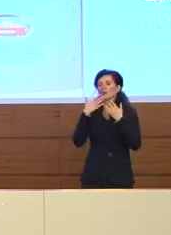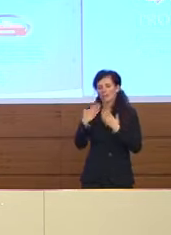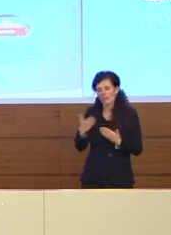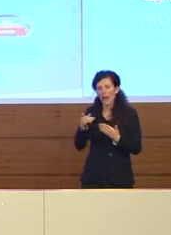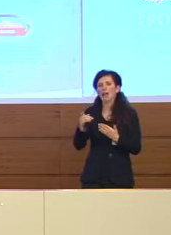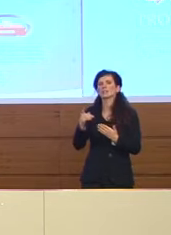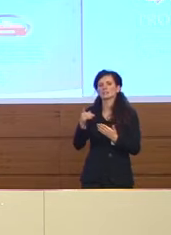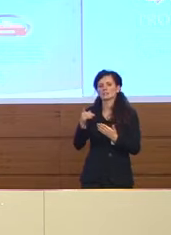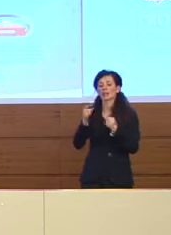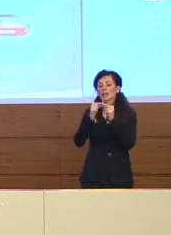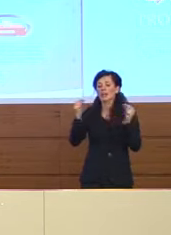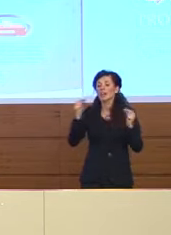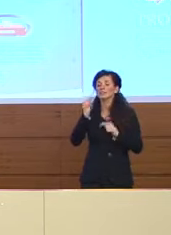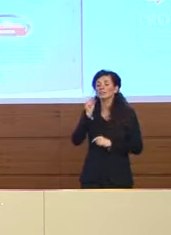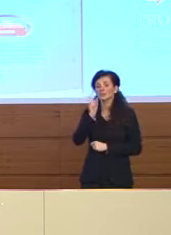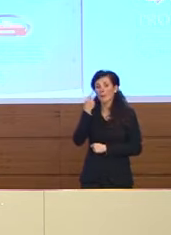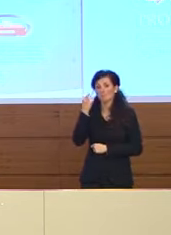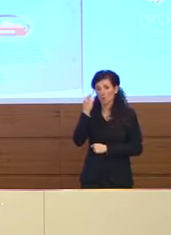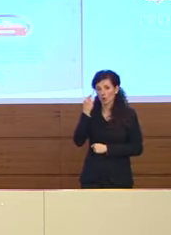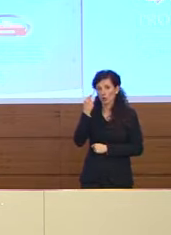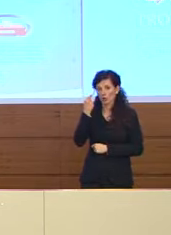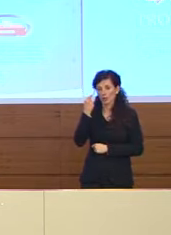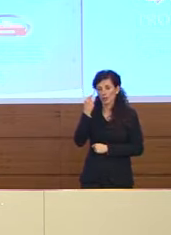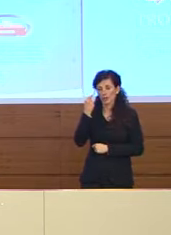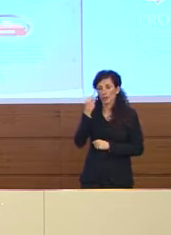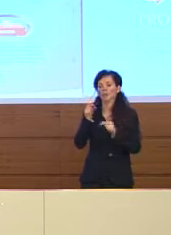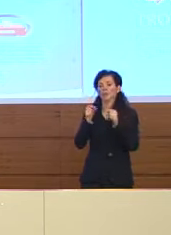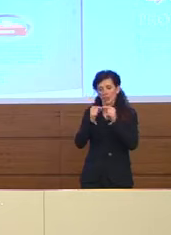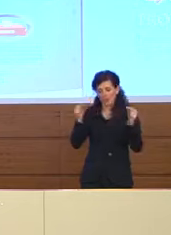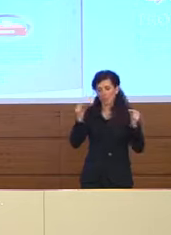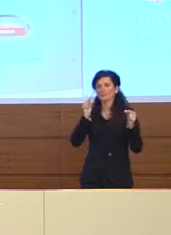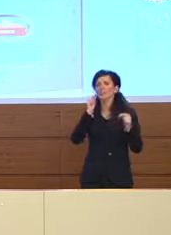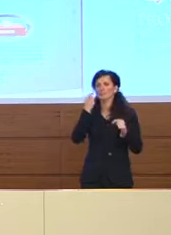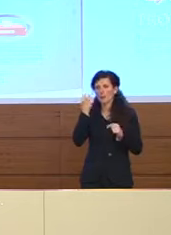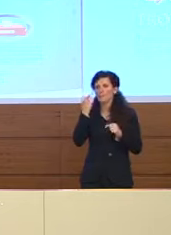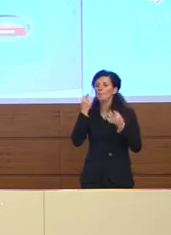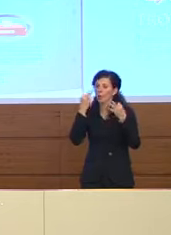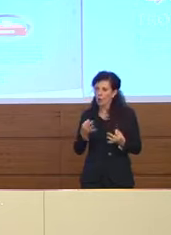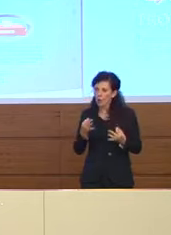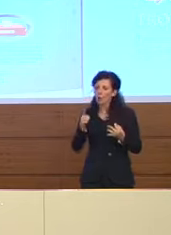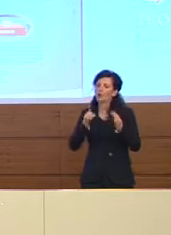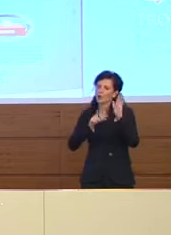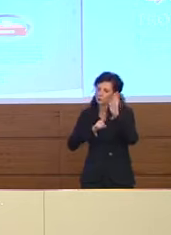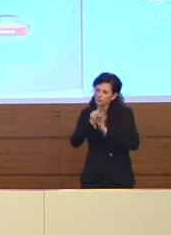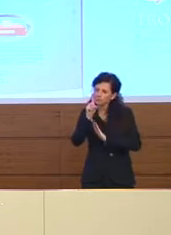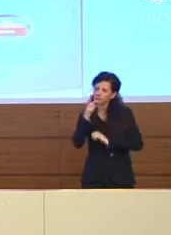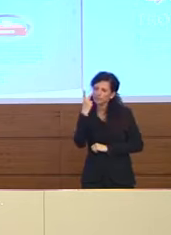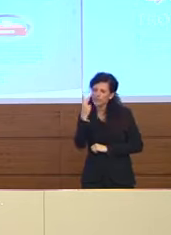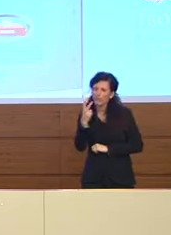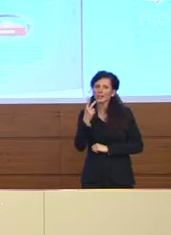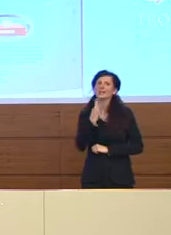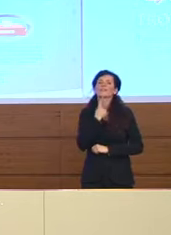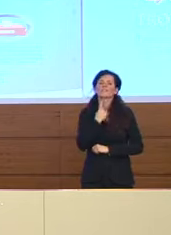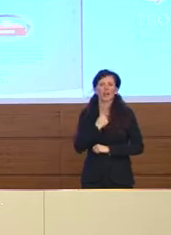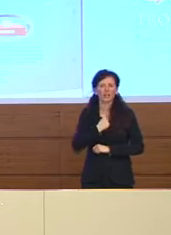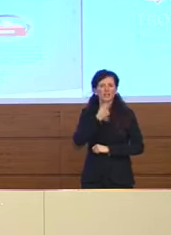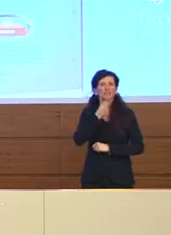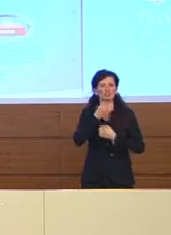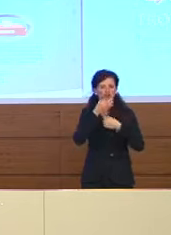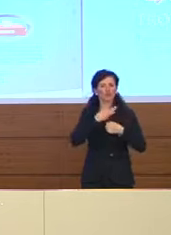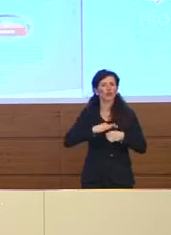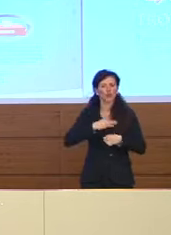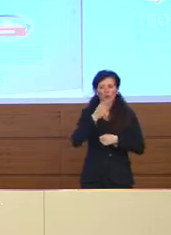col tampone per vedere se nel segreto rinofaringeo c'è o meno